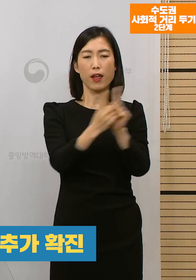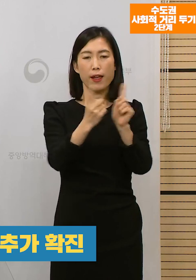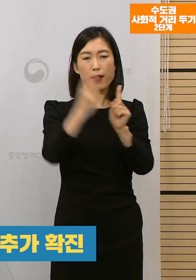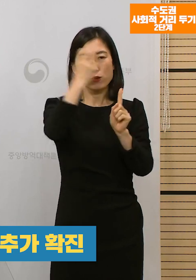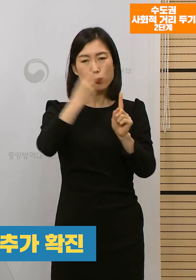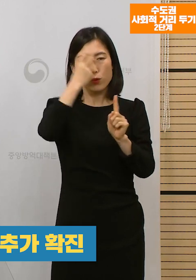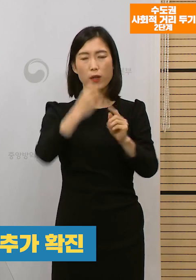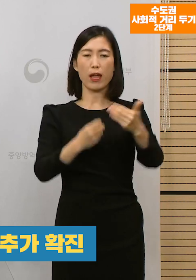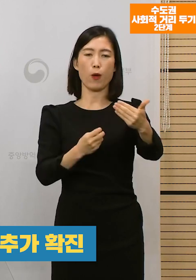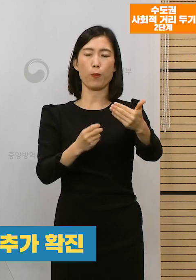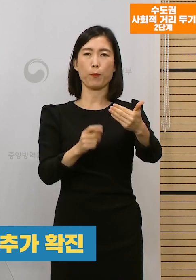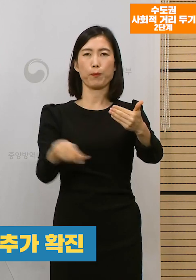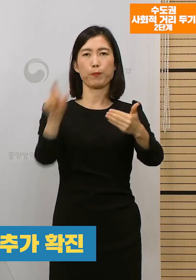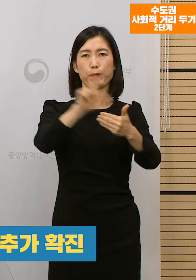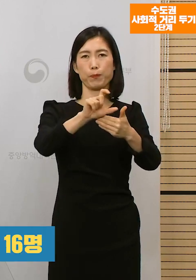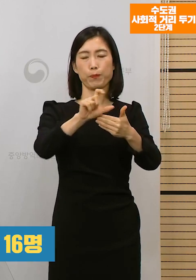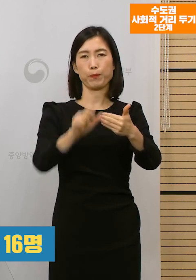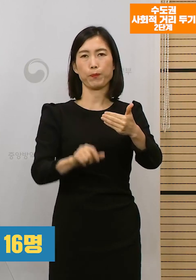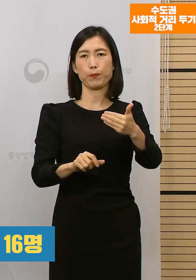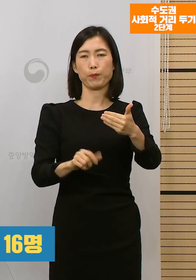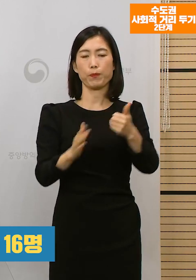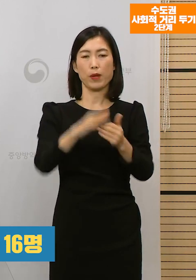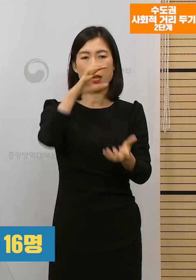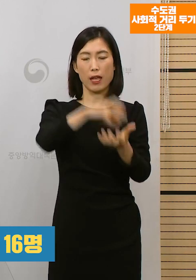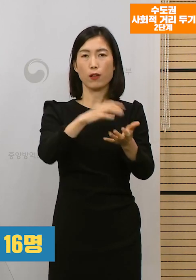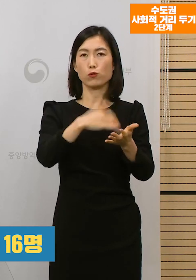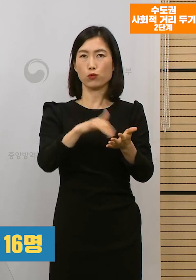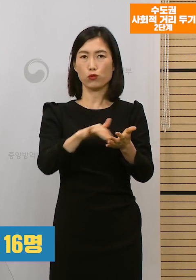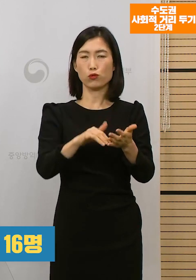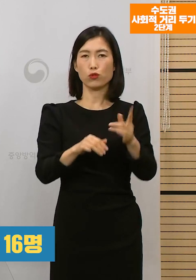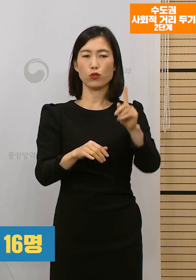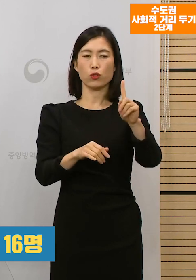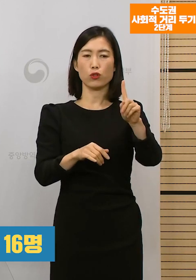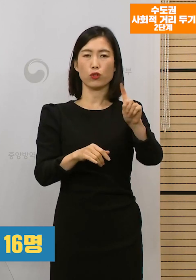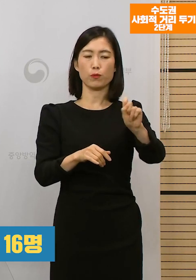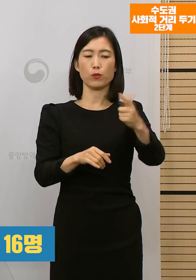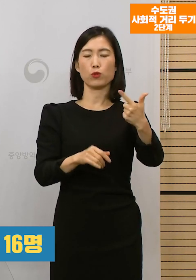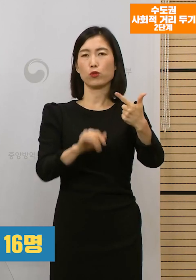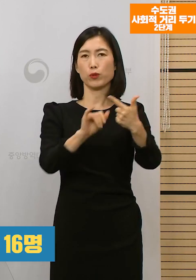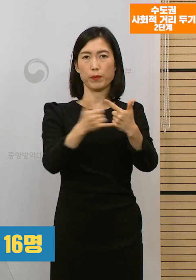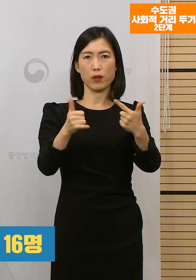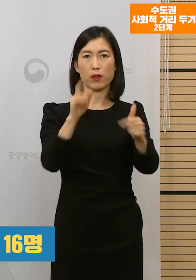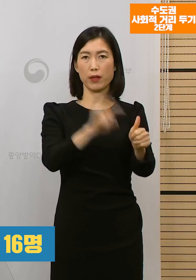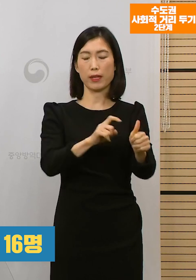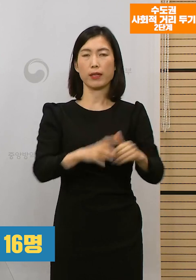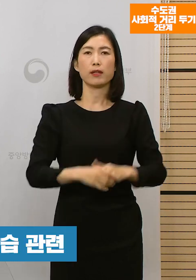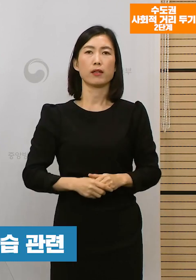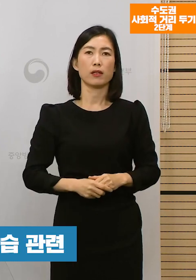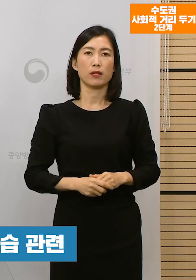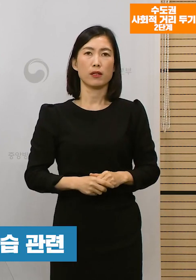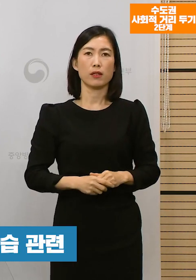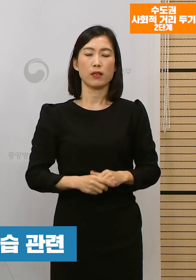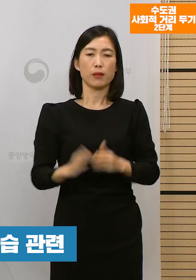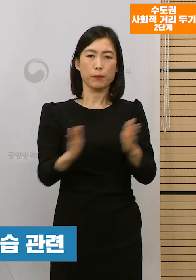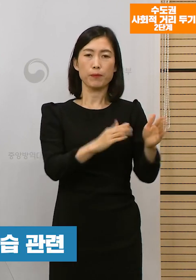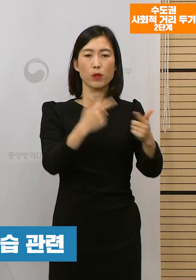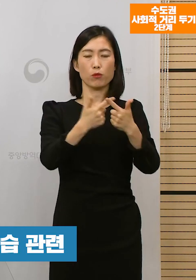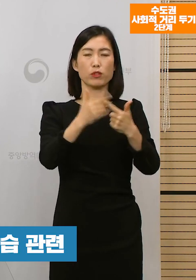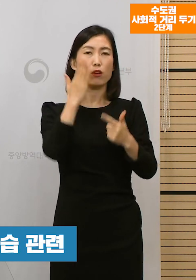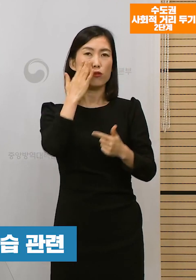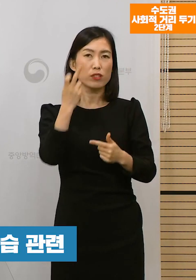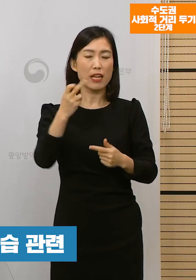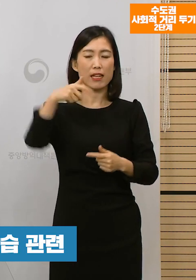접촉자 조사 중 9명이 추가되어 누적 총 16명이 확진되었습니다. 부산